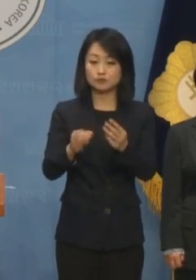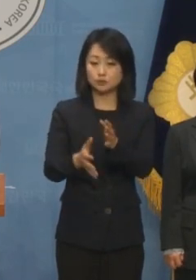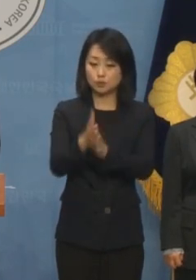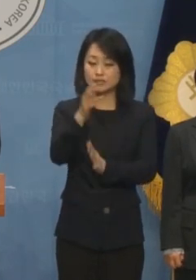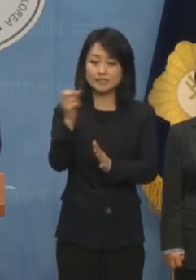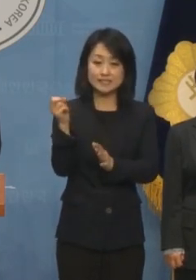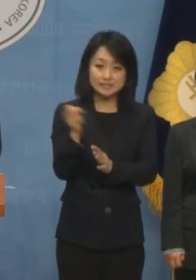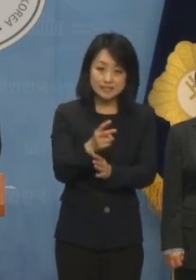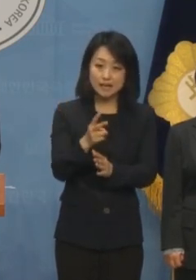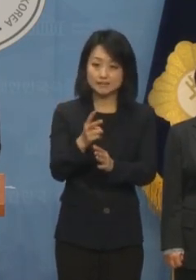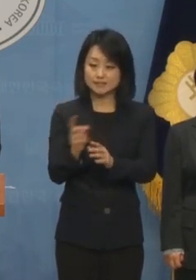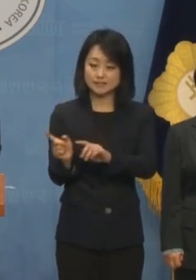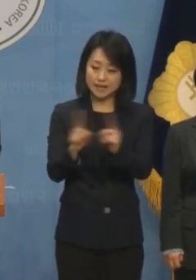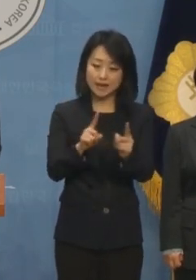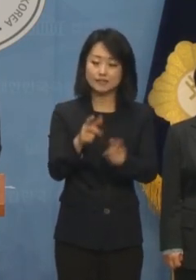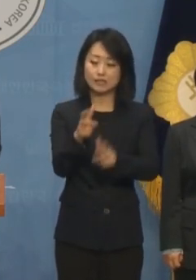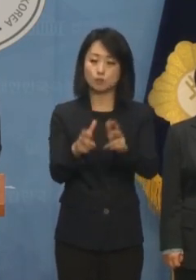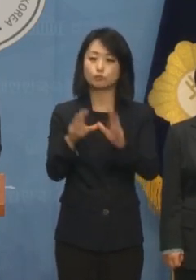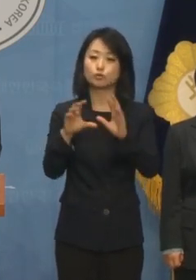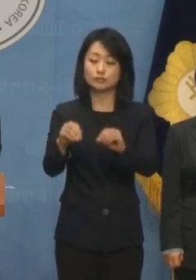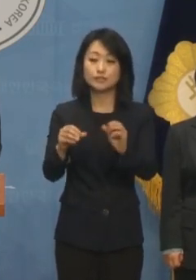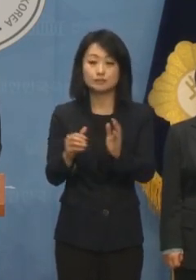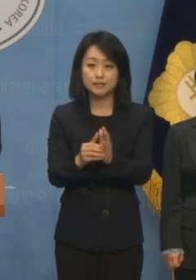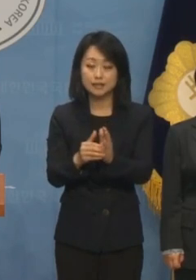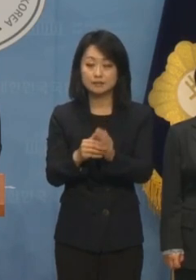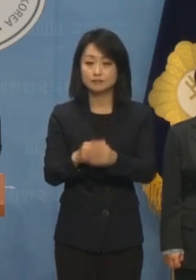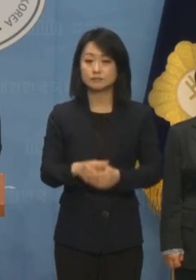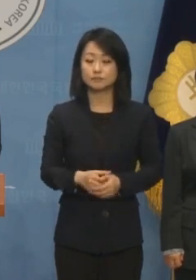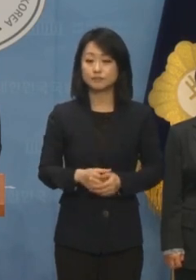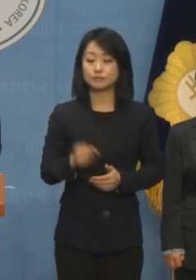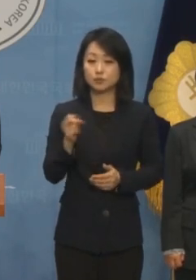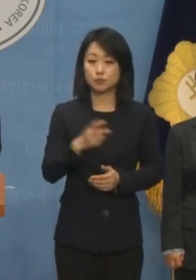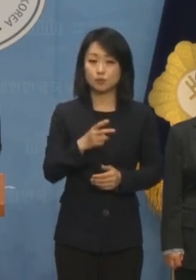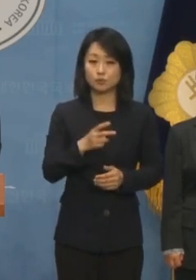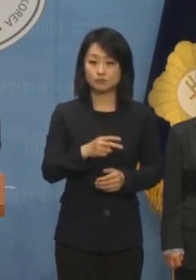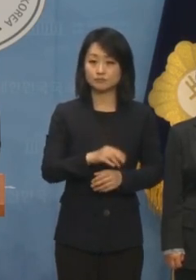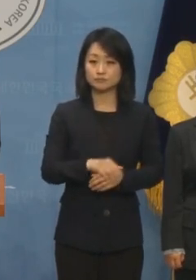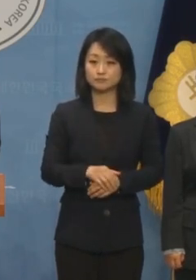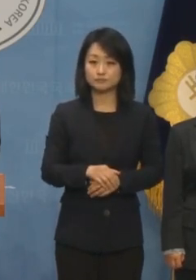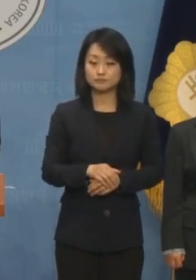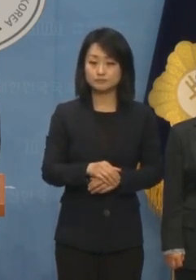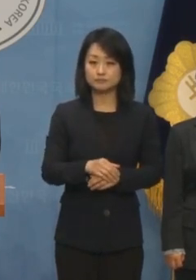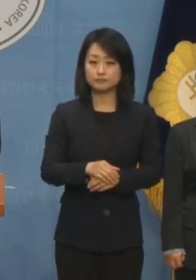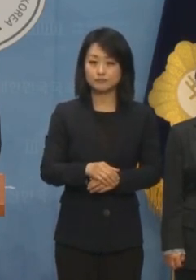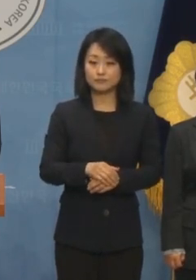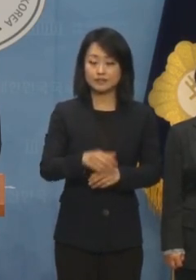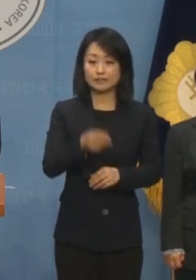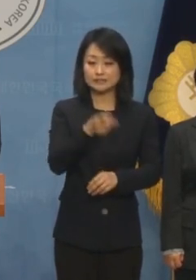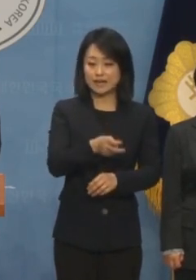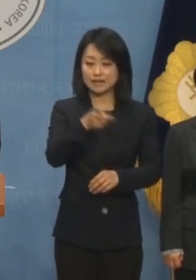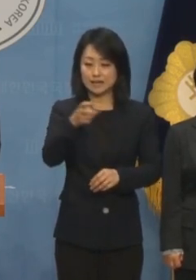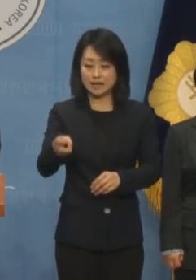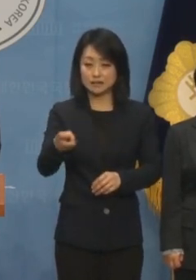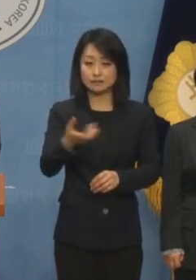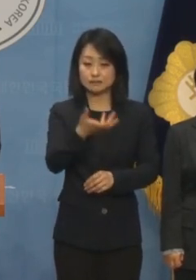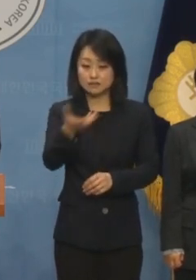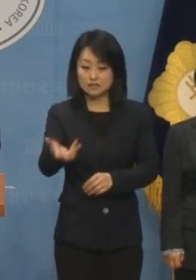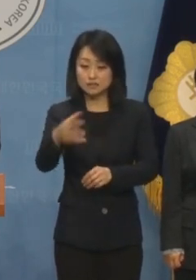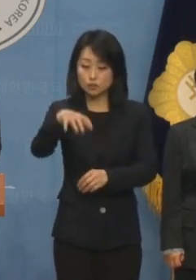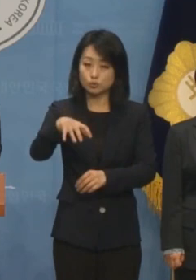사실상 중단된 상황입니다. 신정 차량기지 이전에 대한 대안을 적극적으로 찾으려 하지 않고